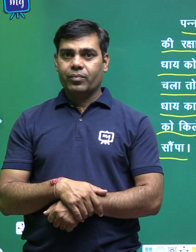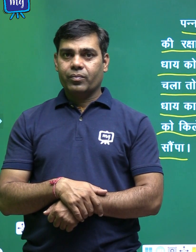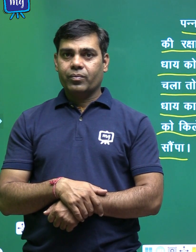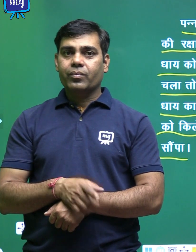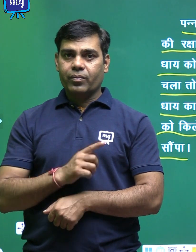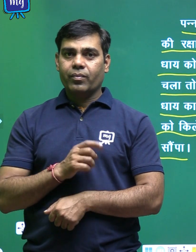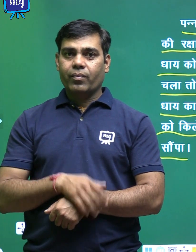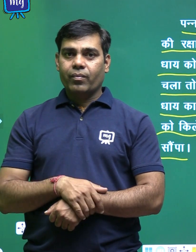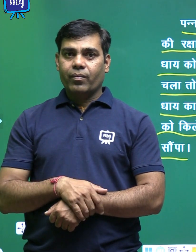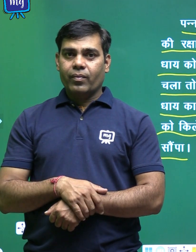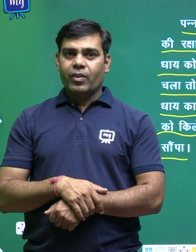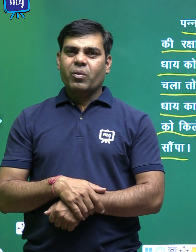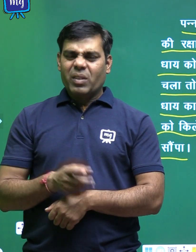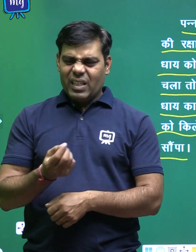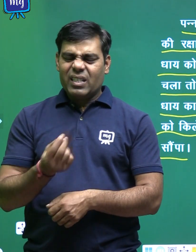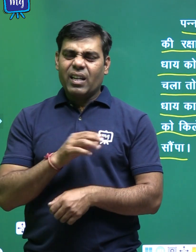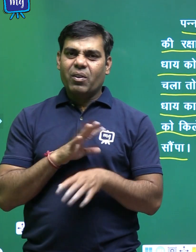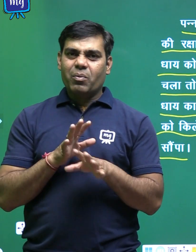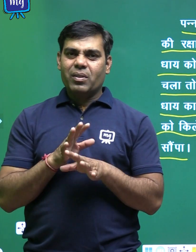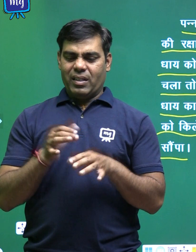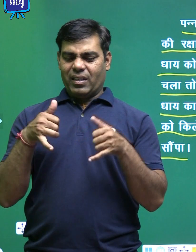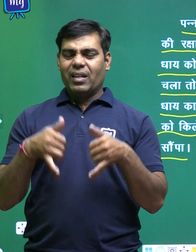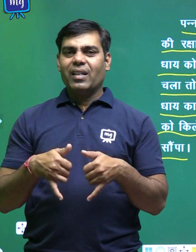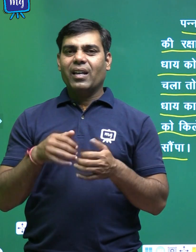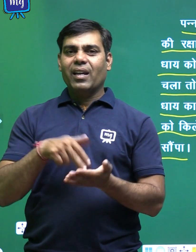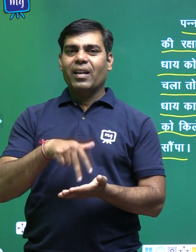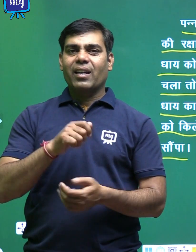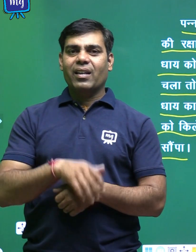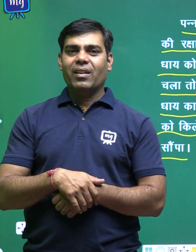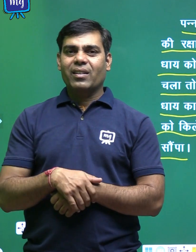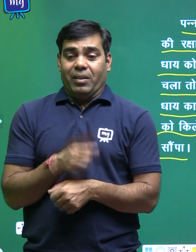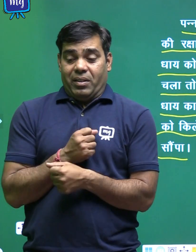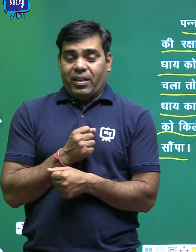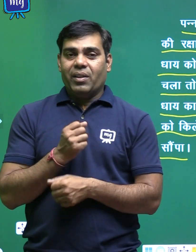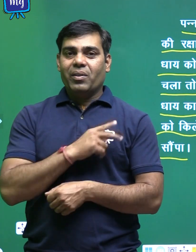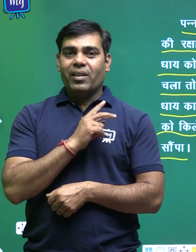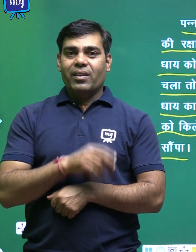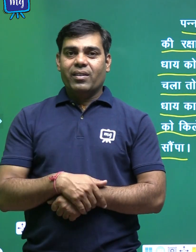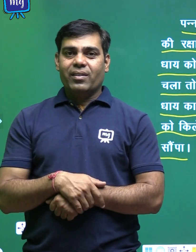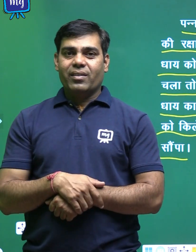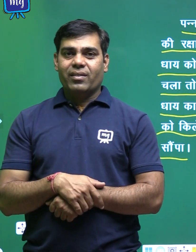कि असहाय रूप से खड़ी है, डरी हुई है।